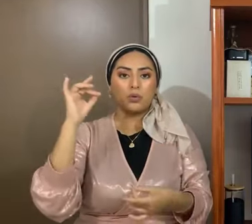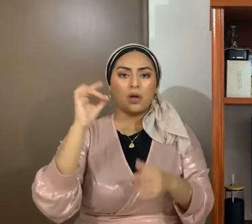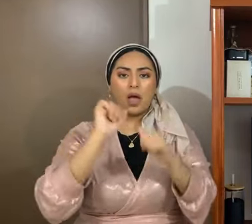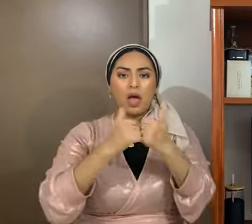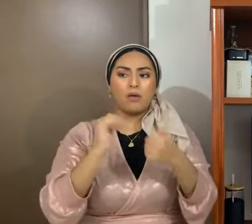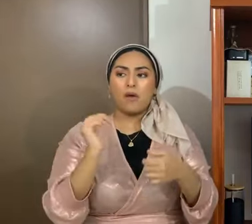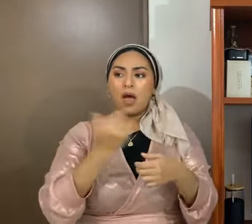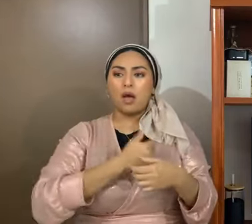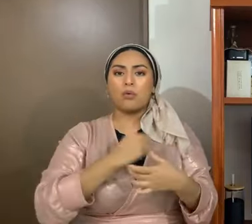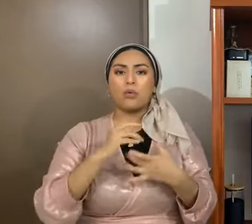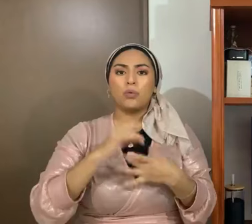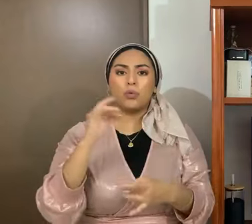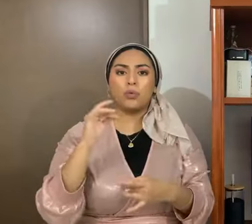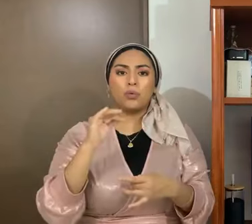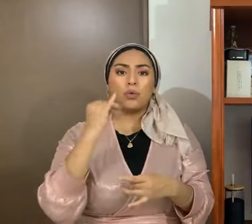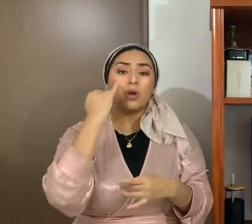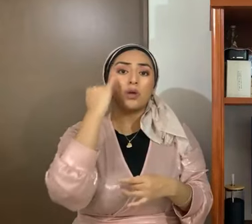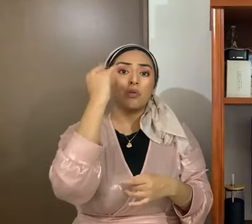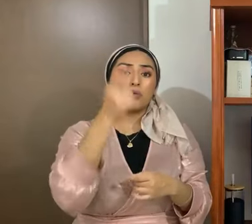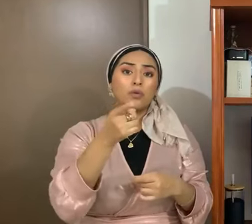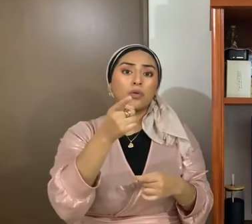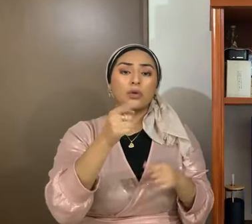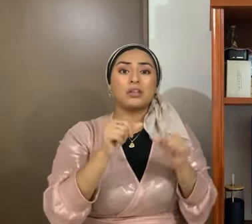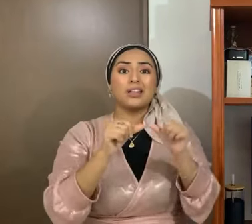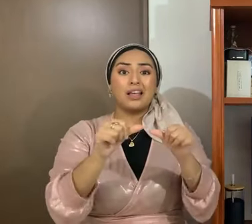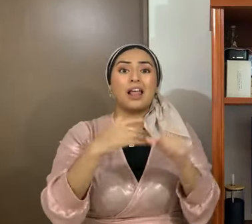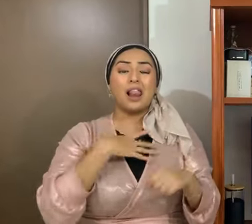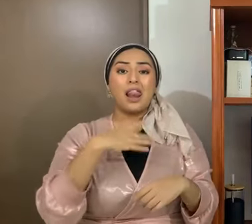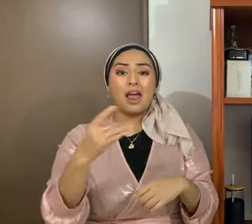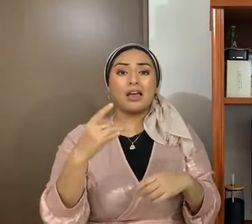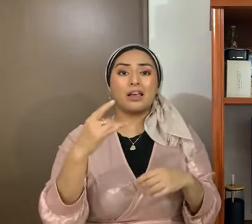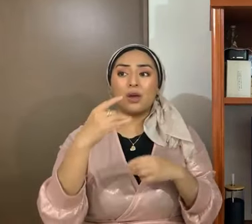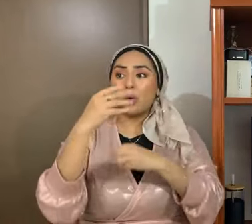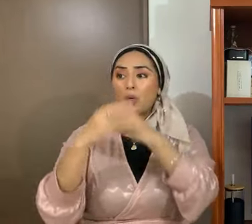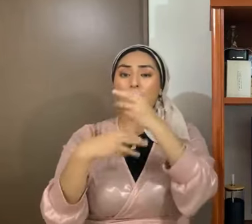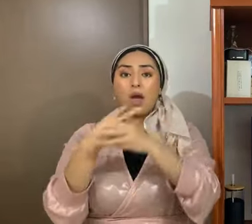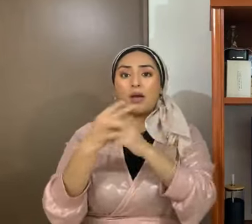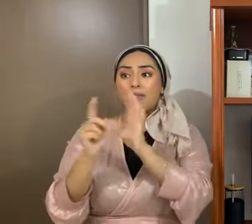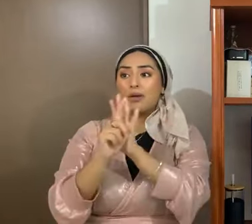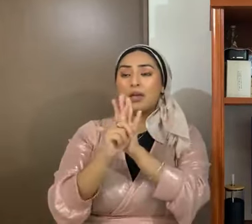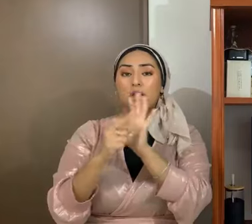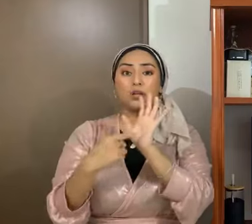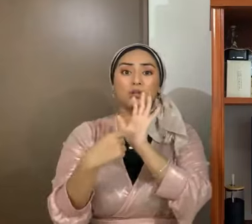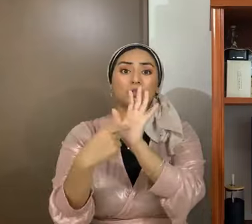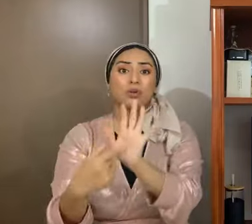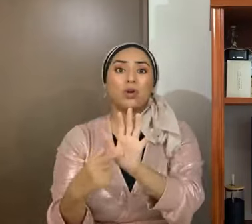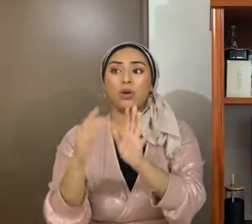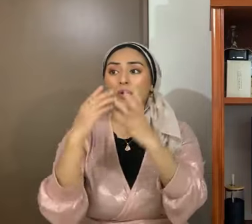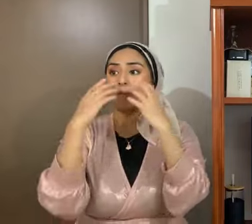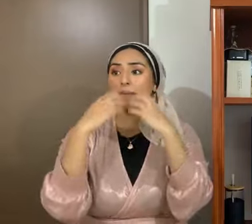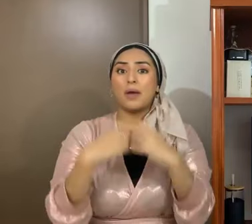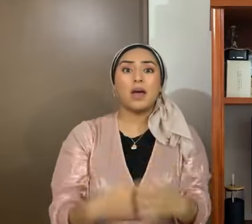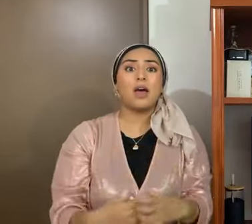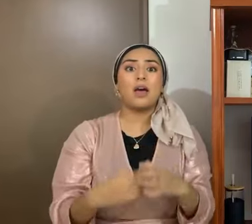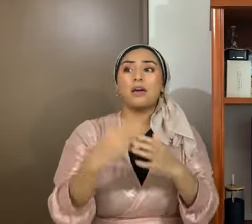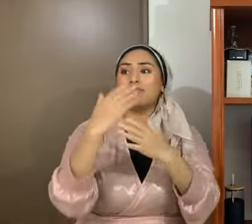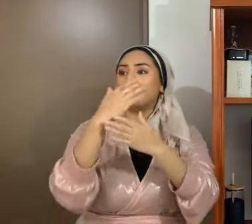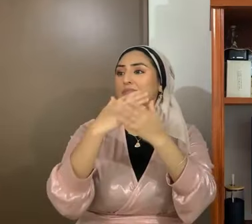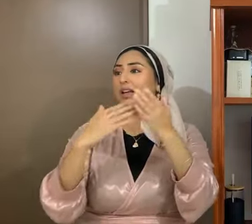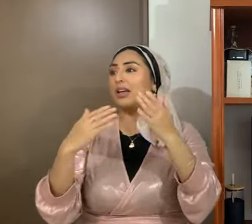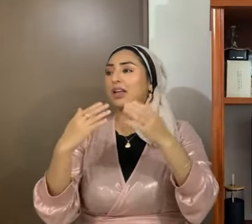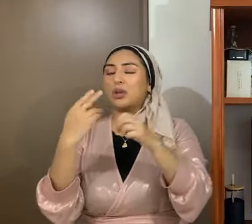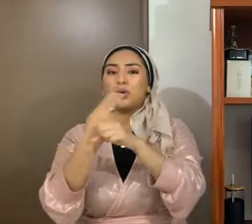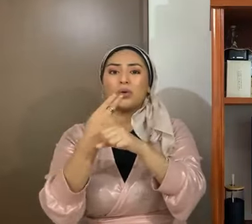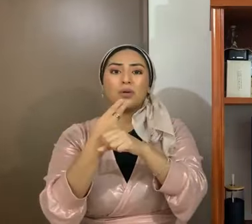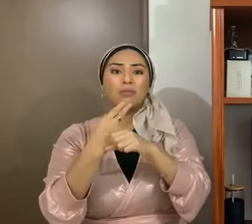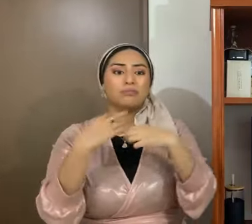¿Cómo está nuestra alma? Si a ti te sigue gustando lo carnal, si te gusta mostrar así tu cuerpo y andas con ropa ceñida y